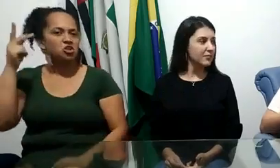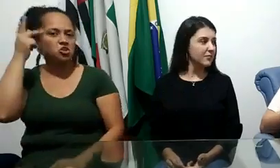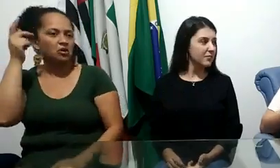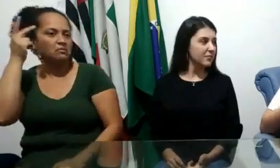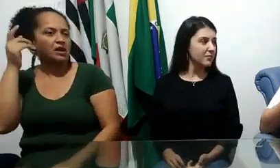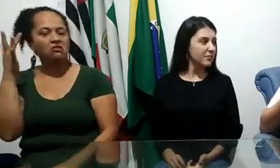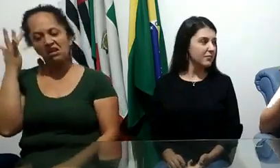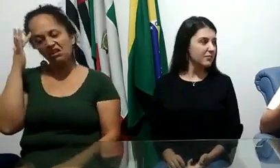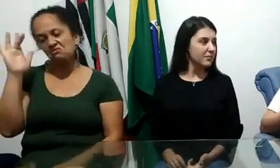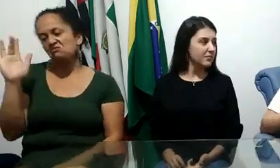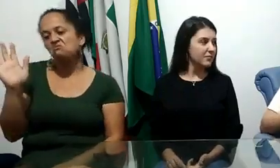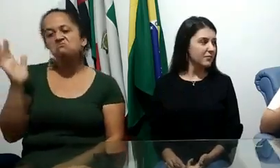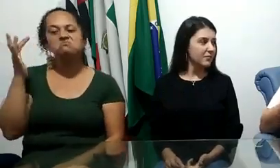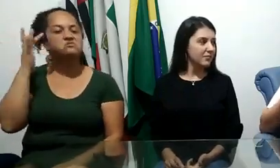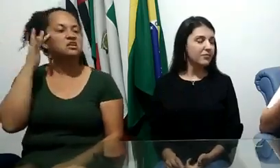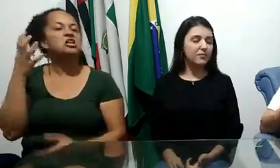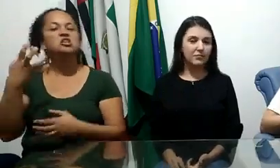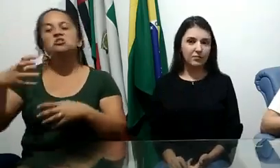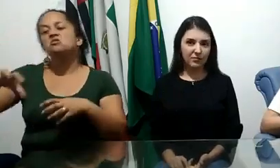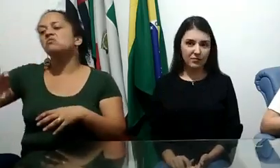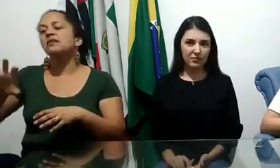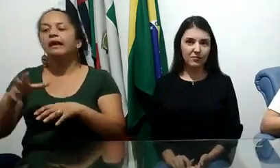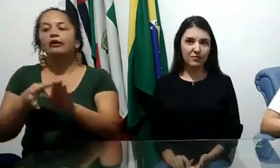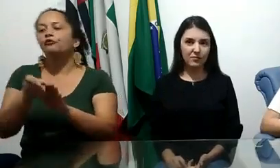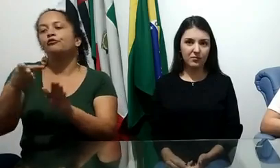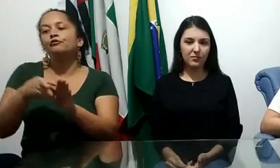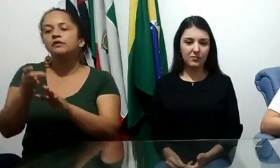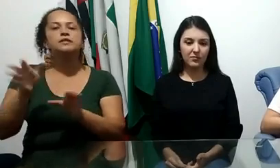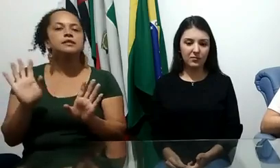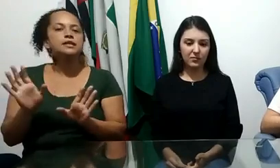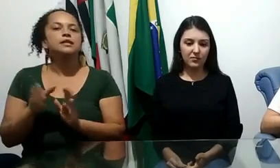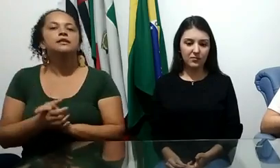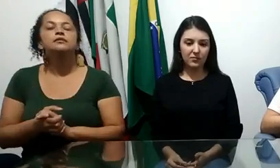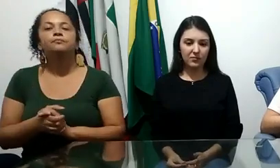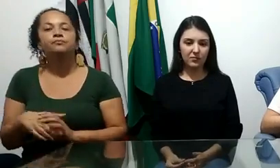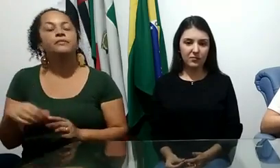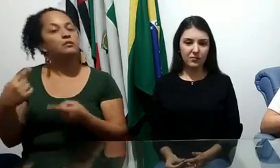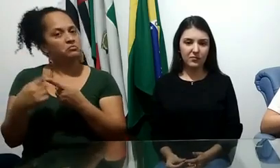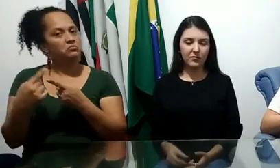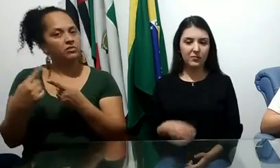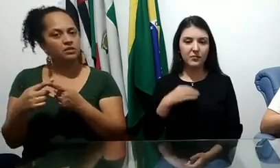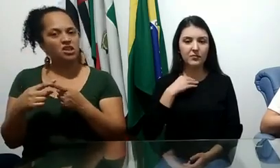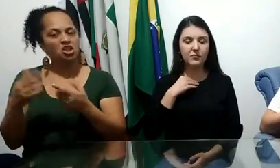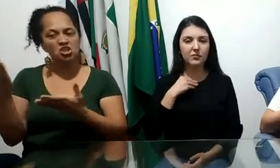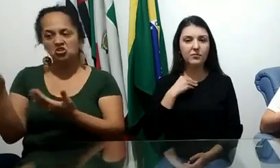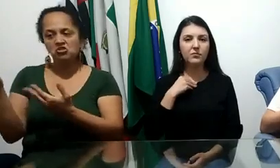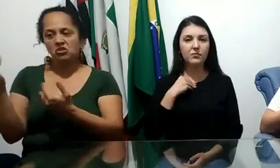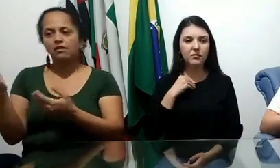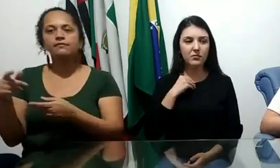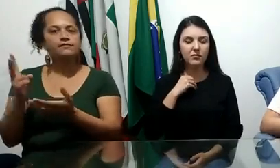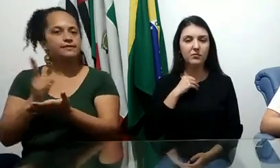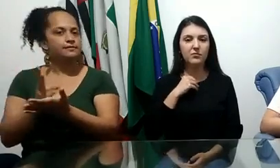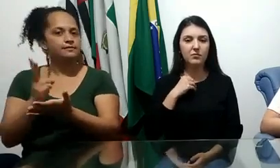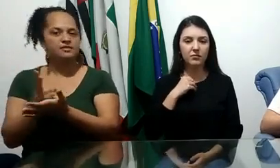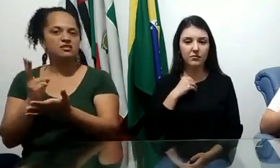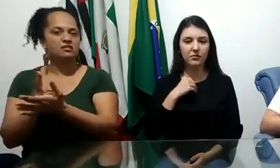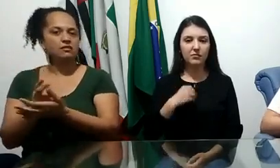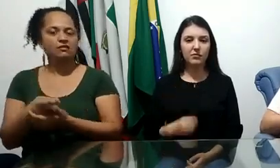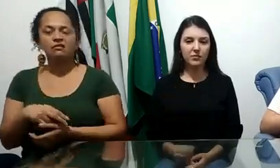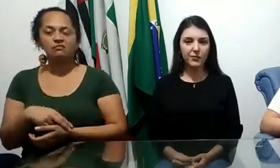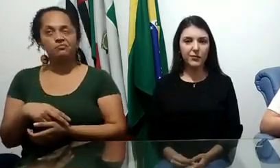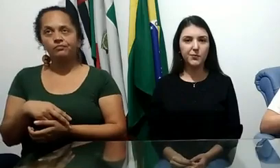daquele que já viveu, já teve experiências o suficiente. E ela foi obediente,